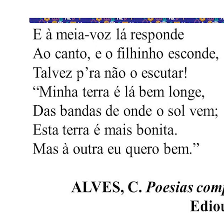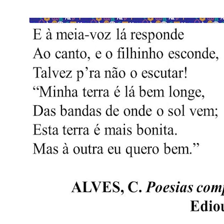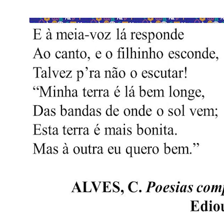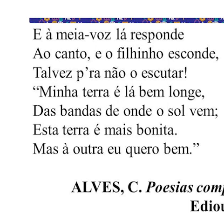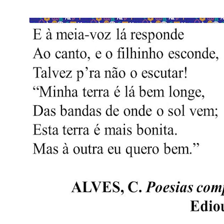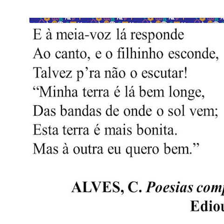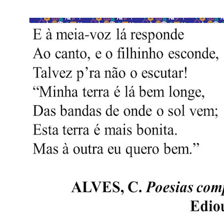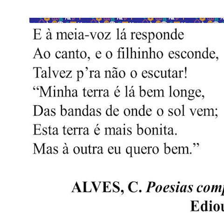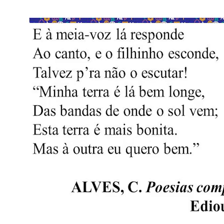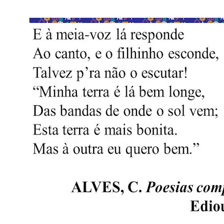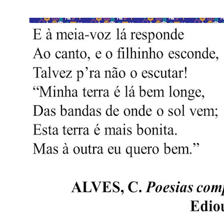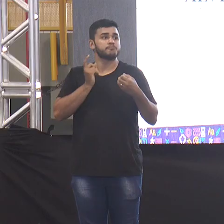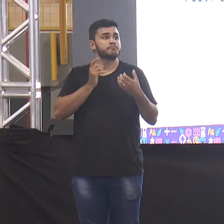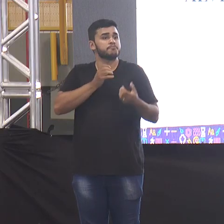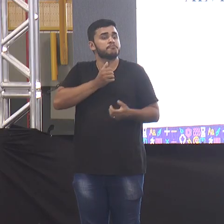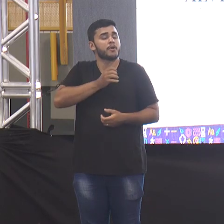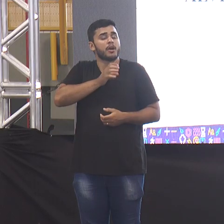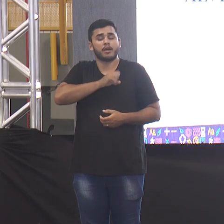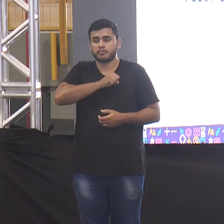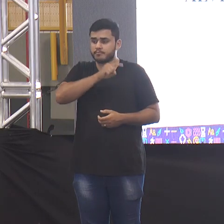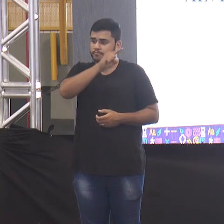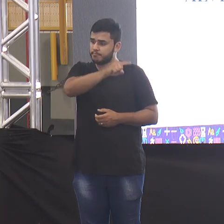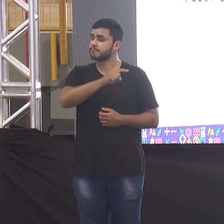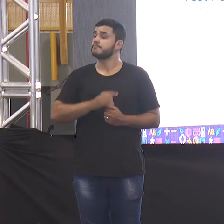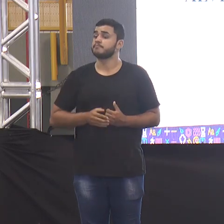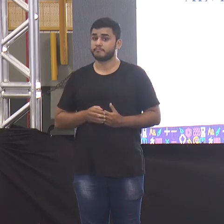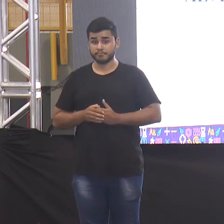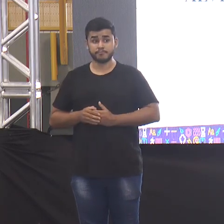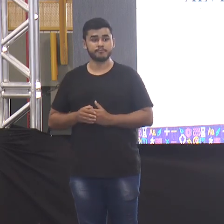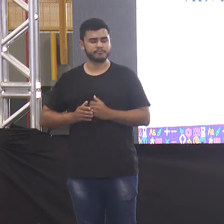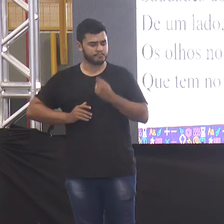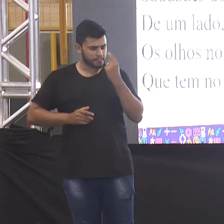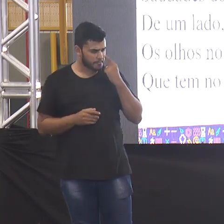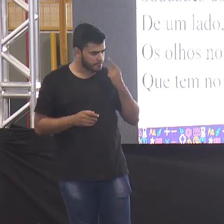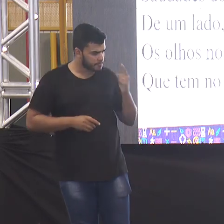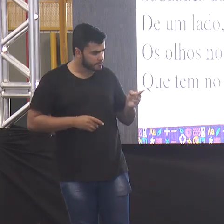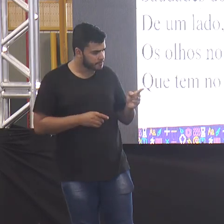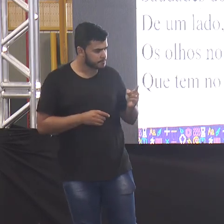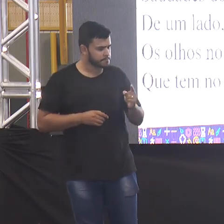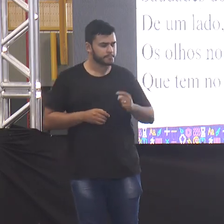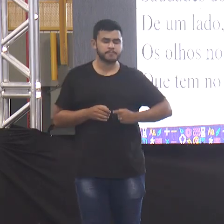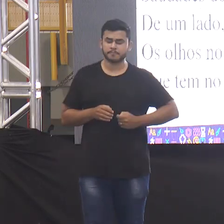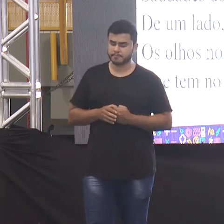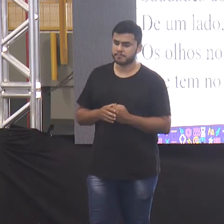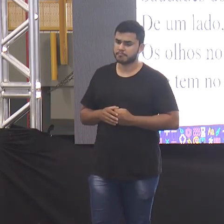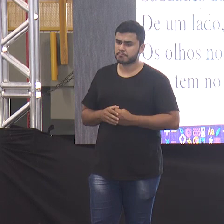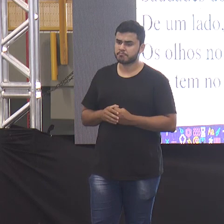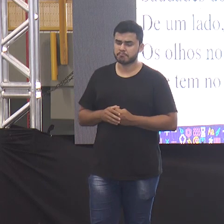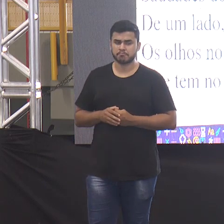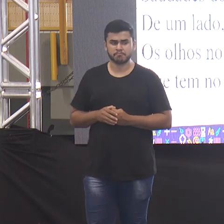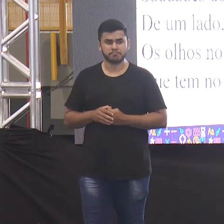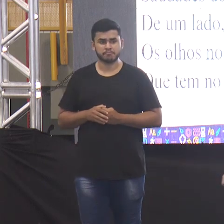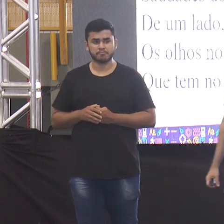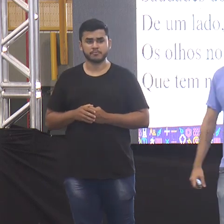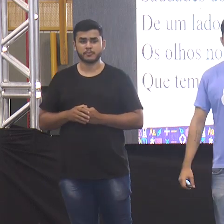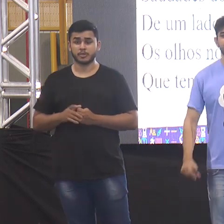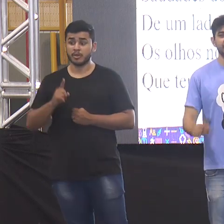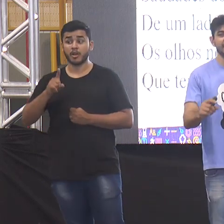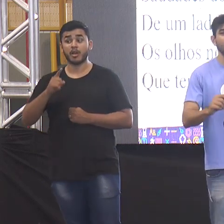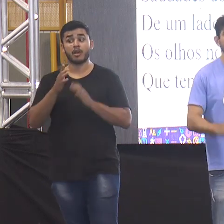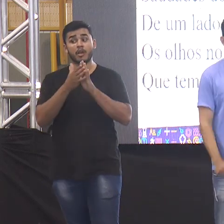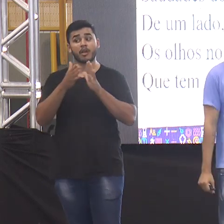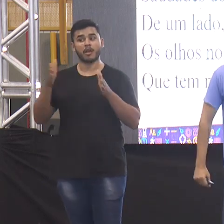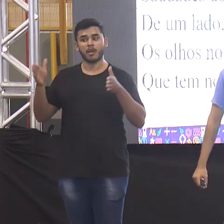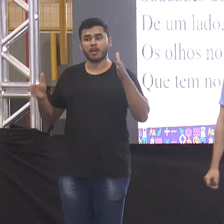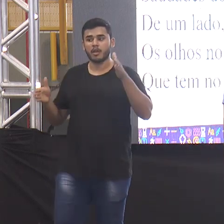quero bem. Olha como é interessante isso. Professor, ok, o Álvares de